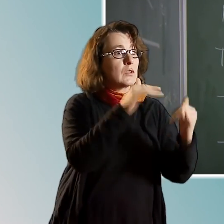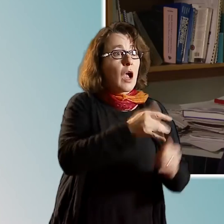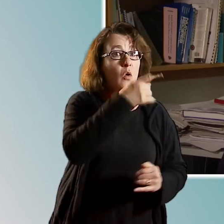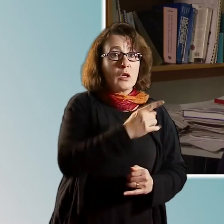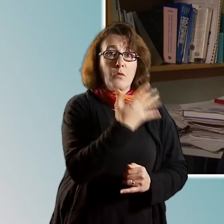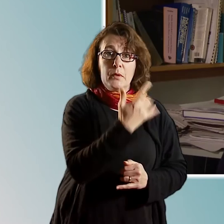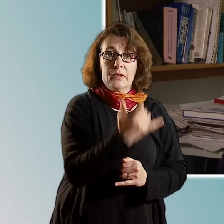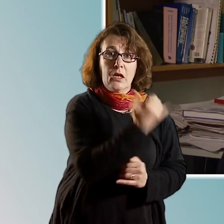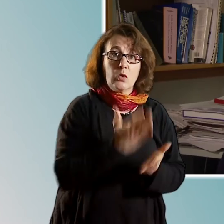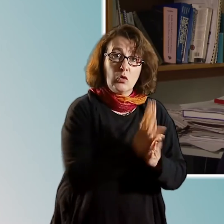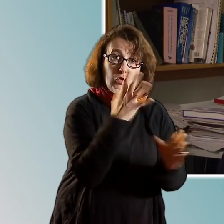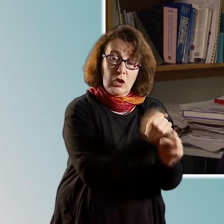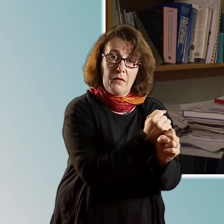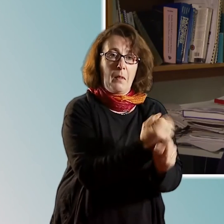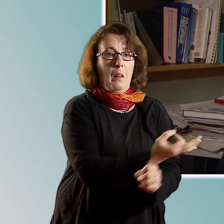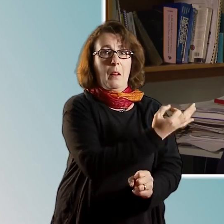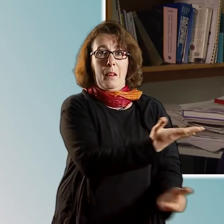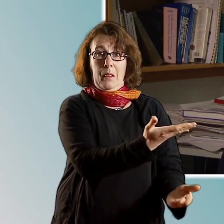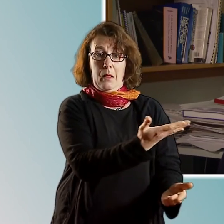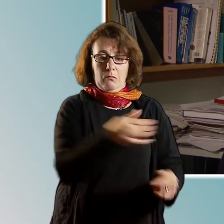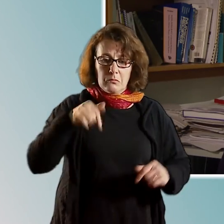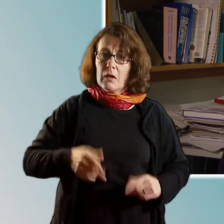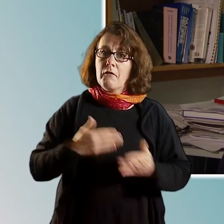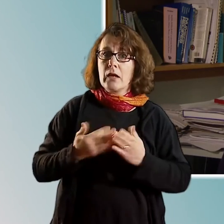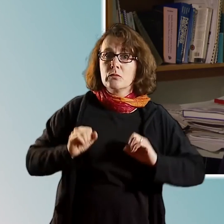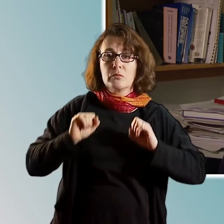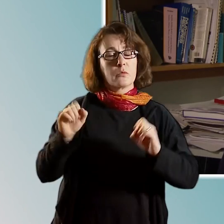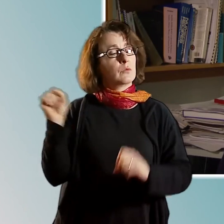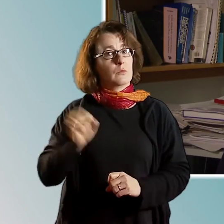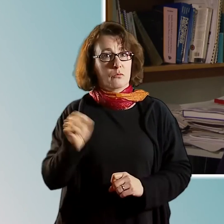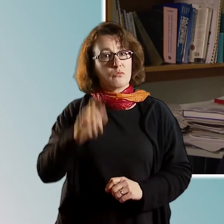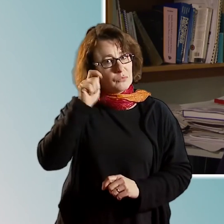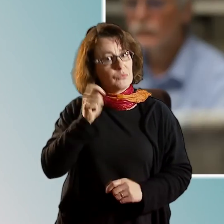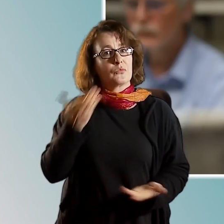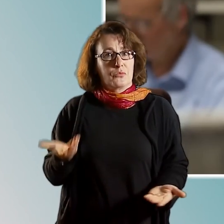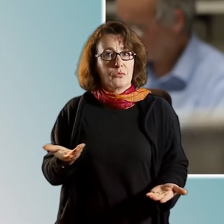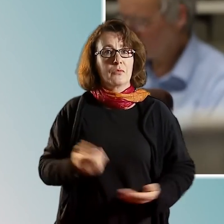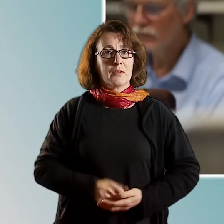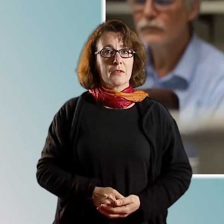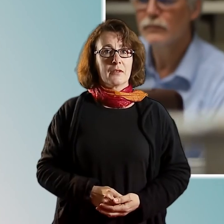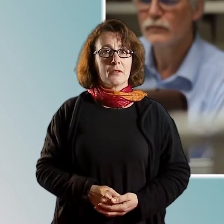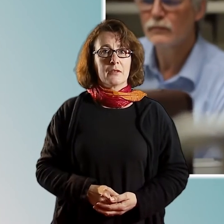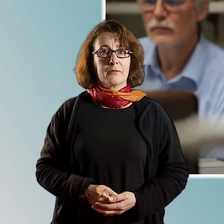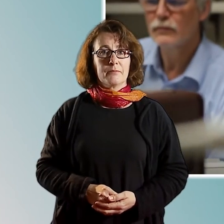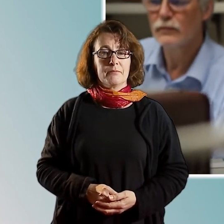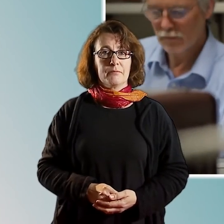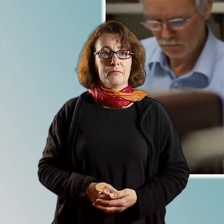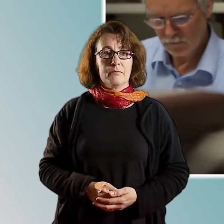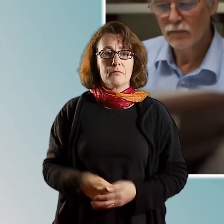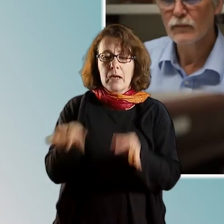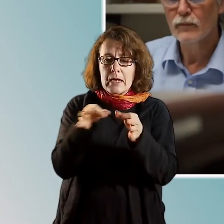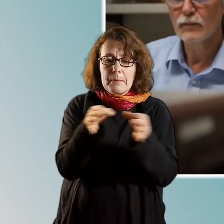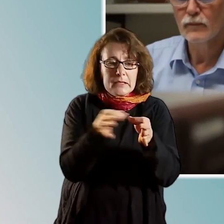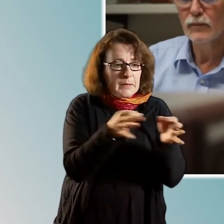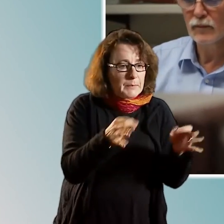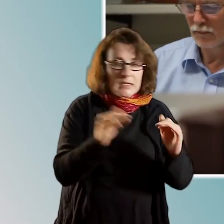ist bedeutsam. Und dass sie immer noch so lebendig ist, finde ich beeindruckend, muss ich sagen. Die Messerfassung, Kalibrierung,